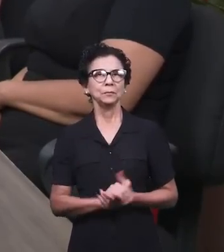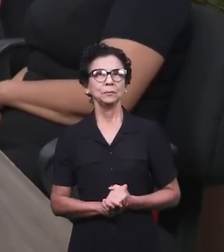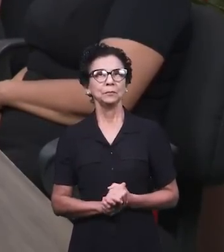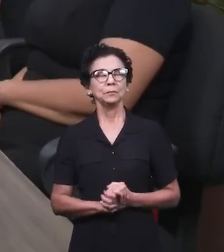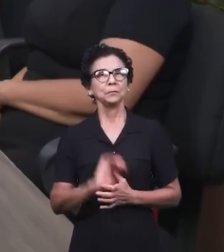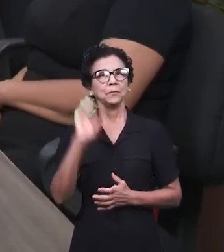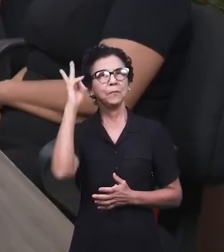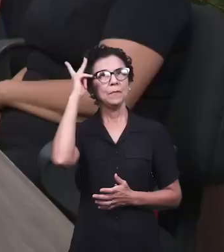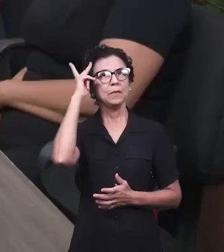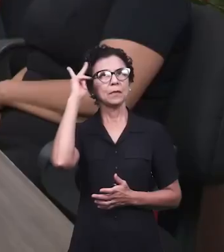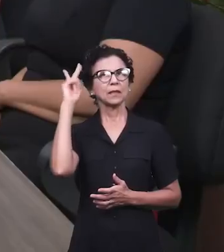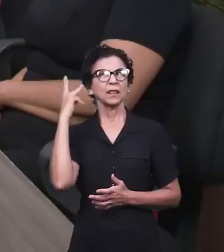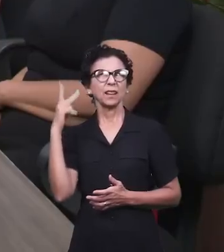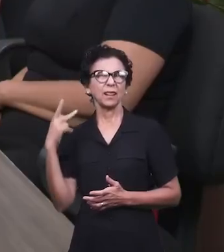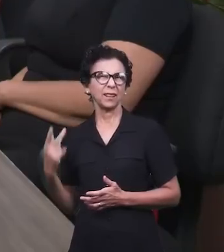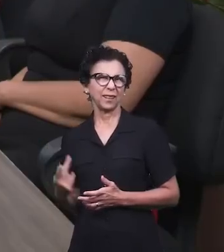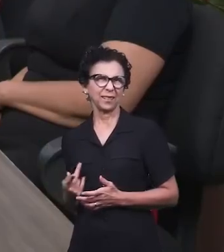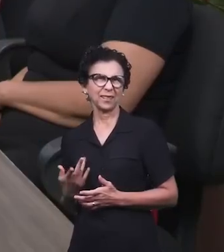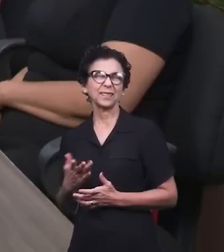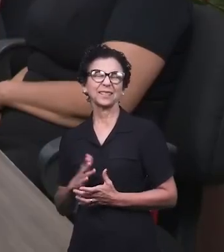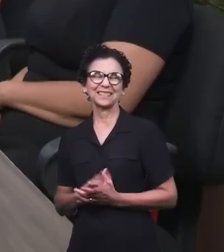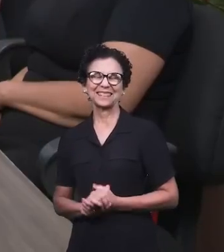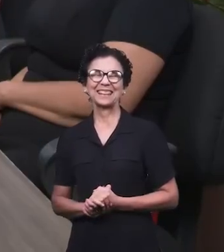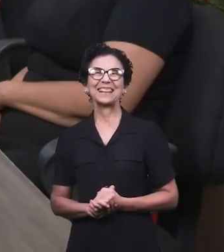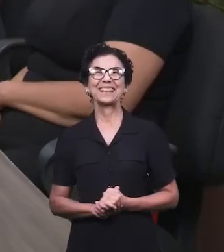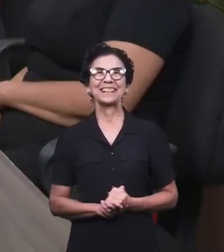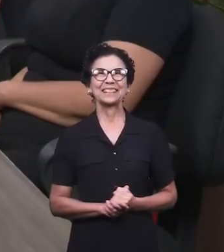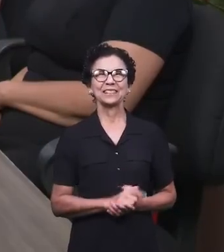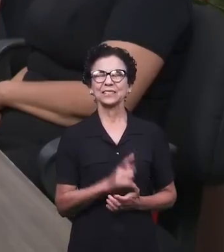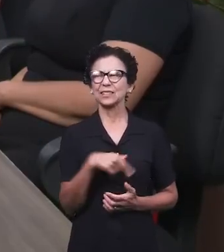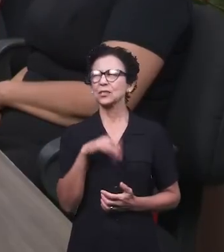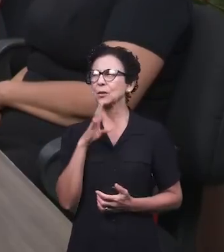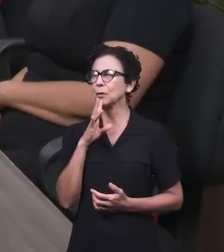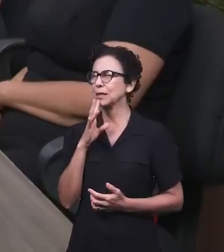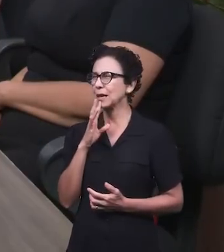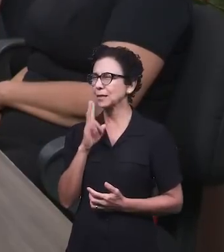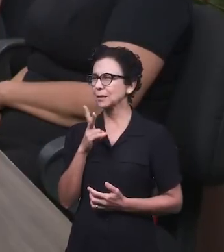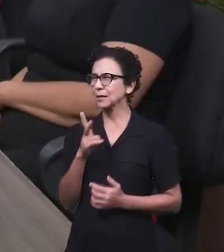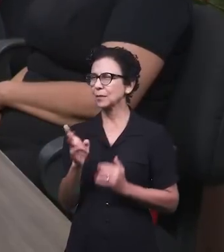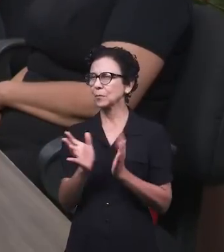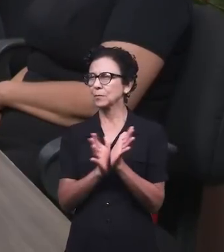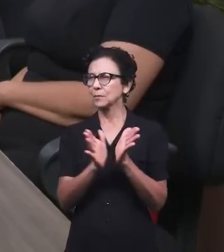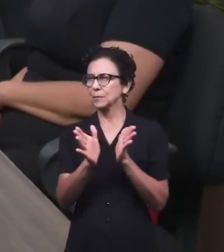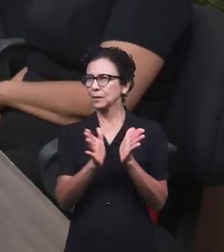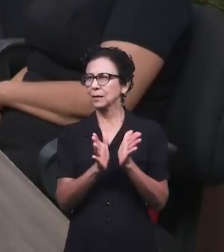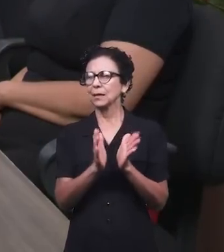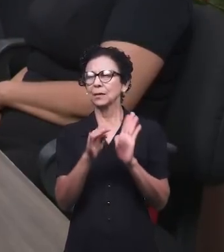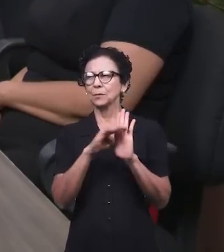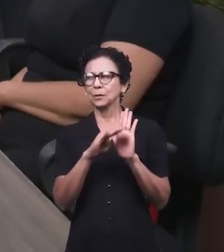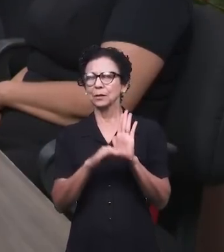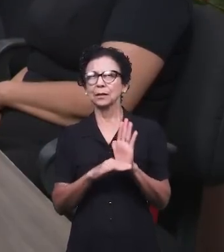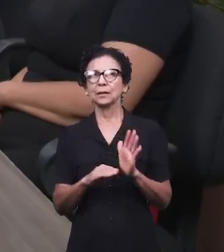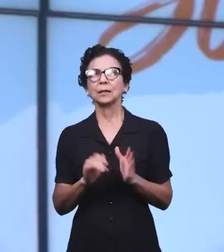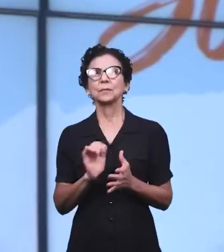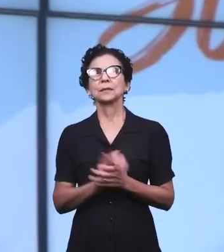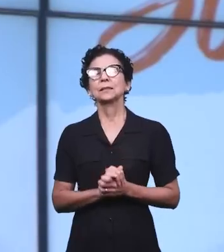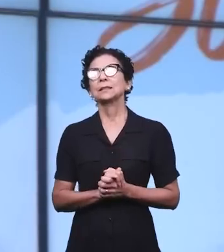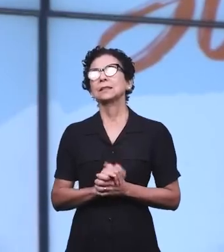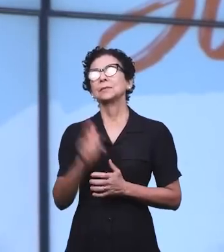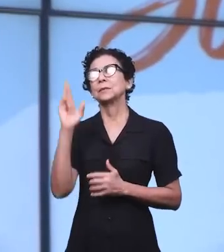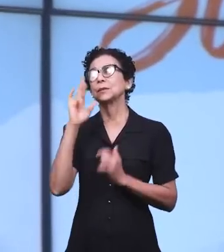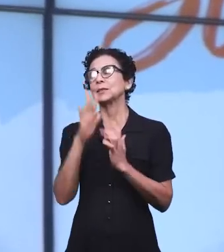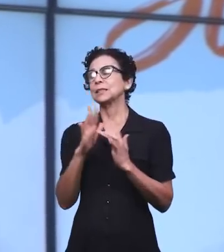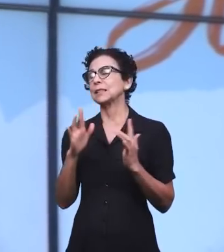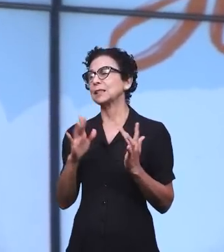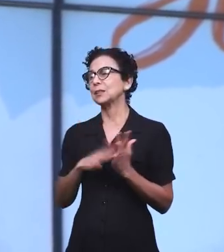Helena. Irmã Helena, você já tem um conhecimento, sempre está aqui com a gente no programa de acessibilidade. A paz do Senhor, Helena. Paz do Senhor,